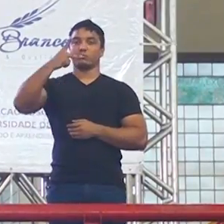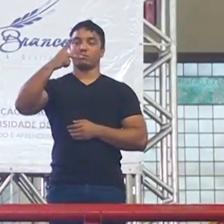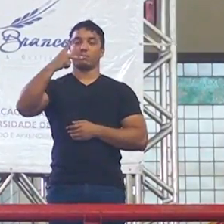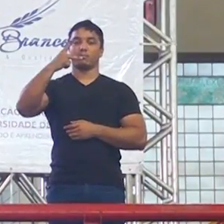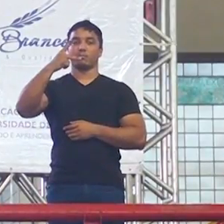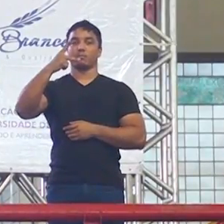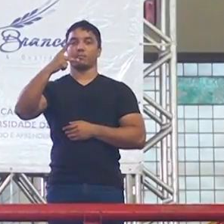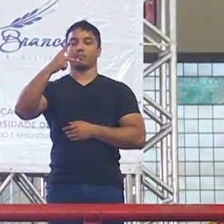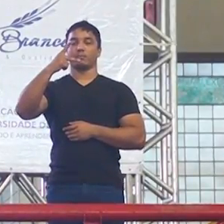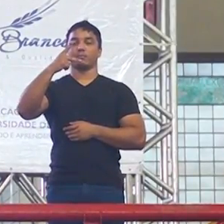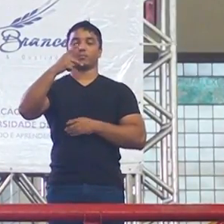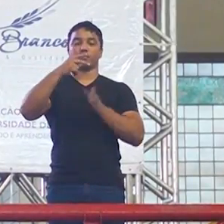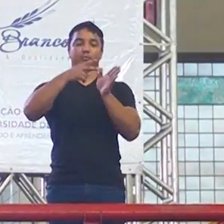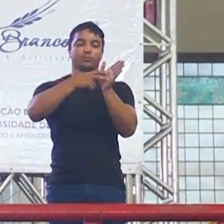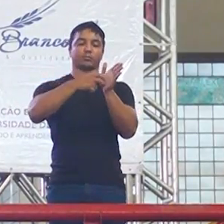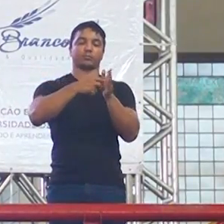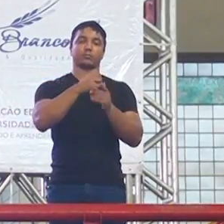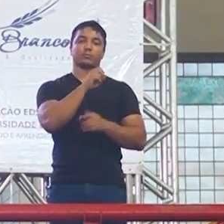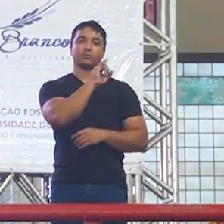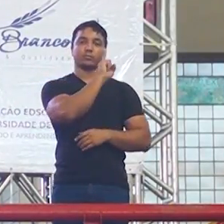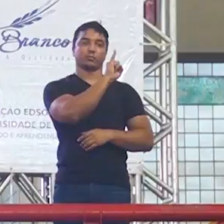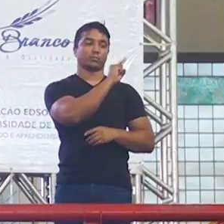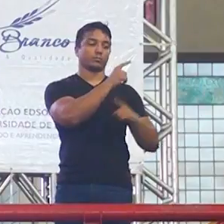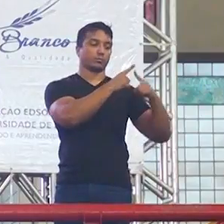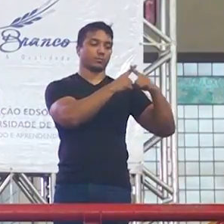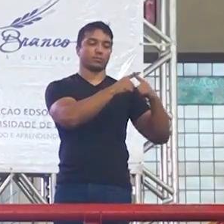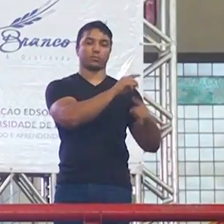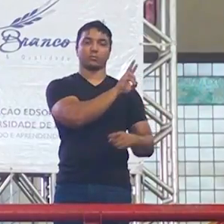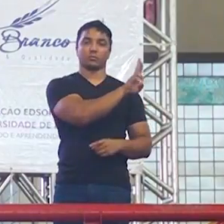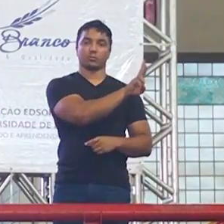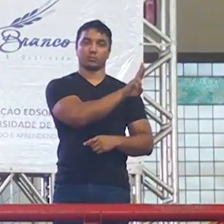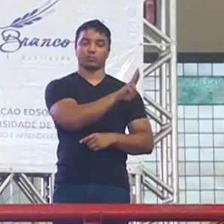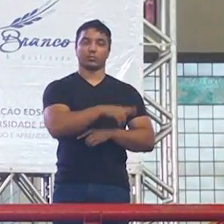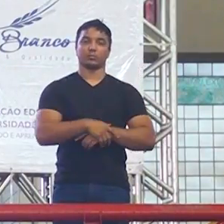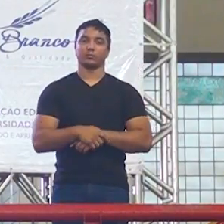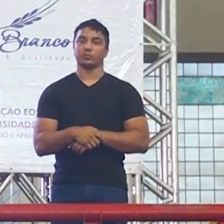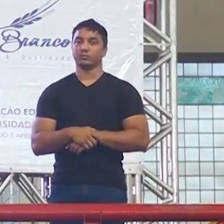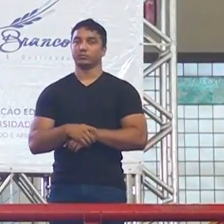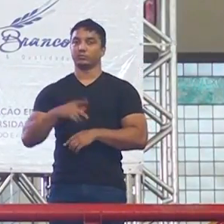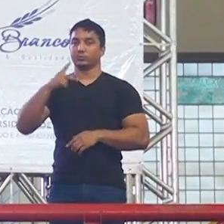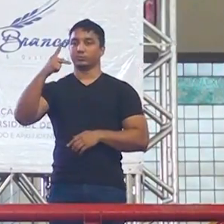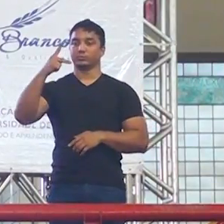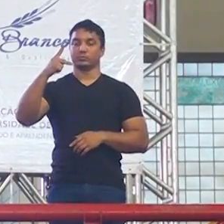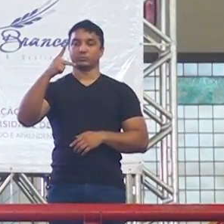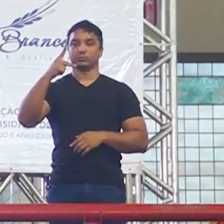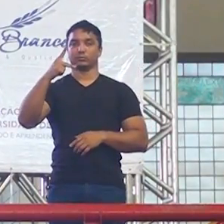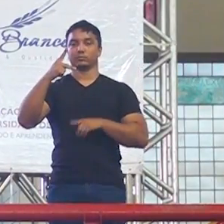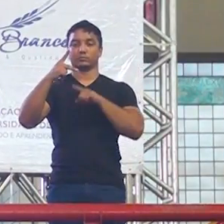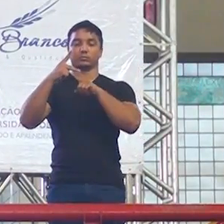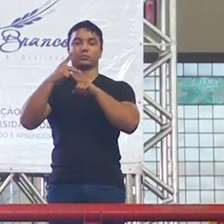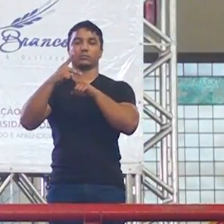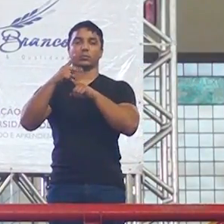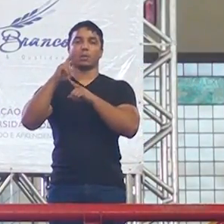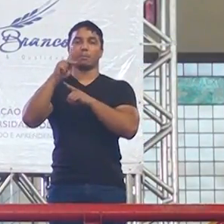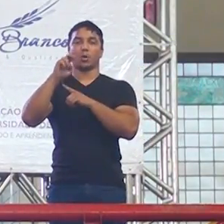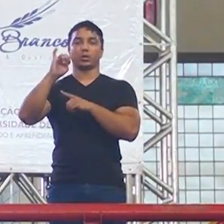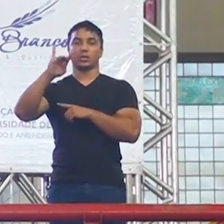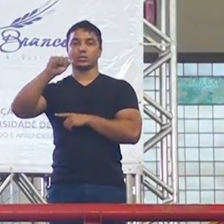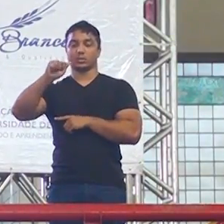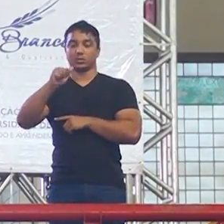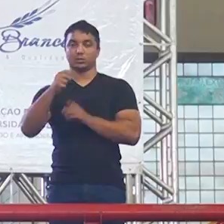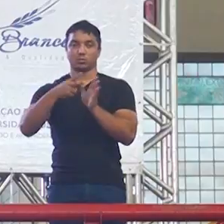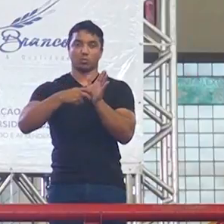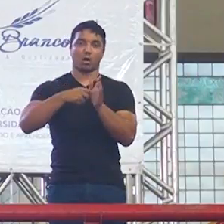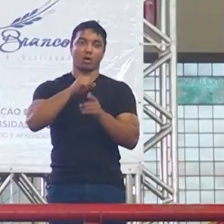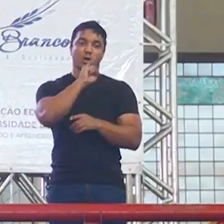I vezes U. P igual a I vezes U. P de papai, igual a